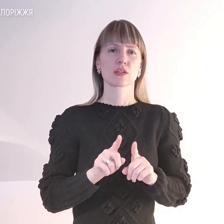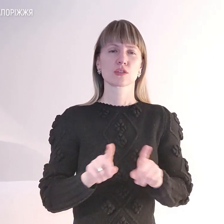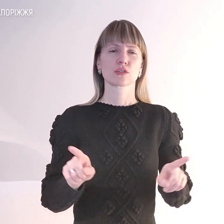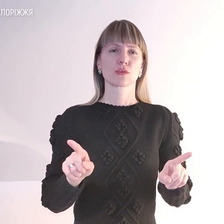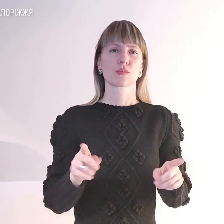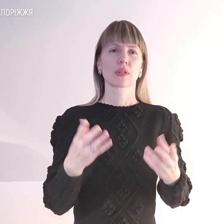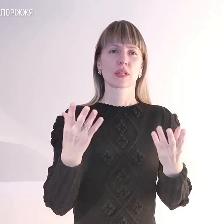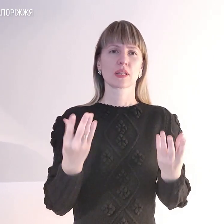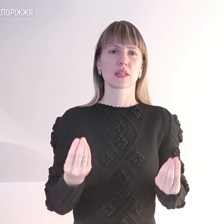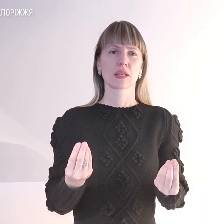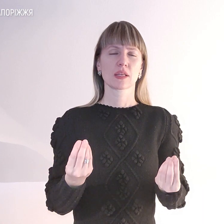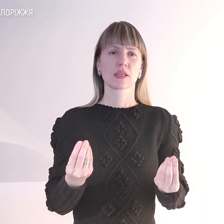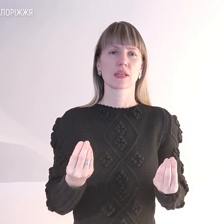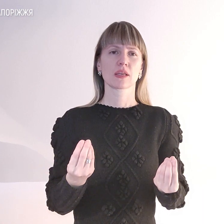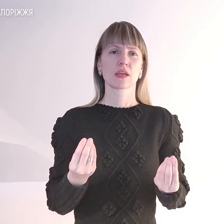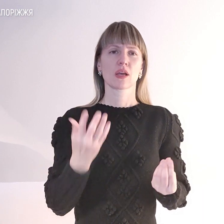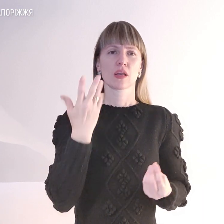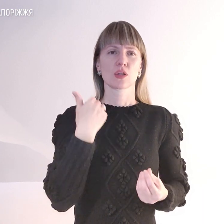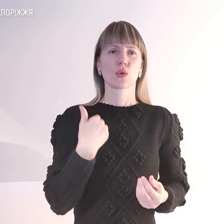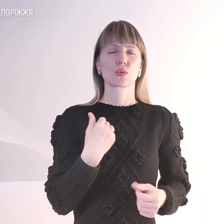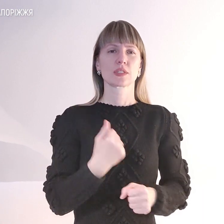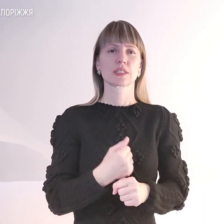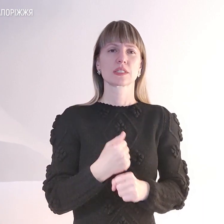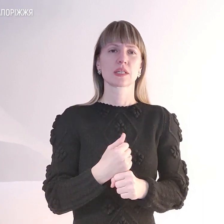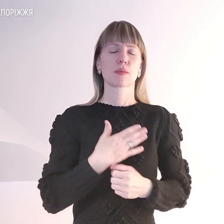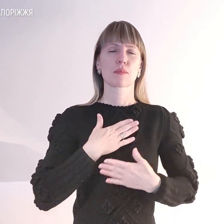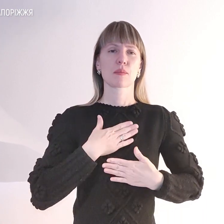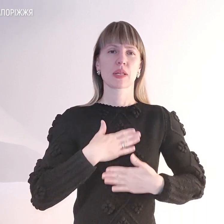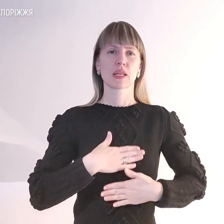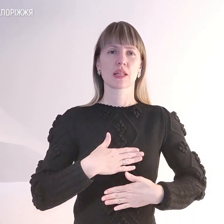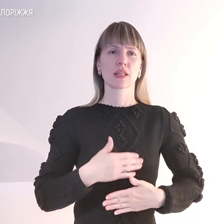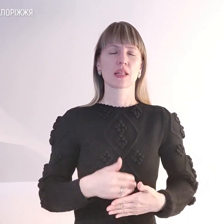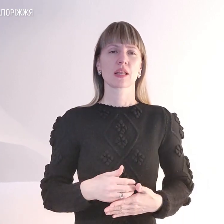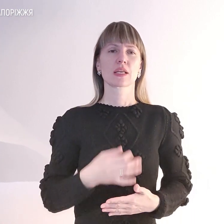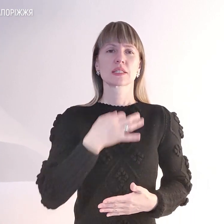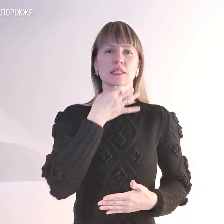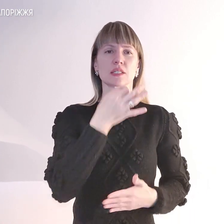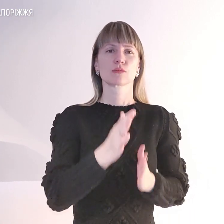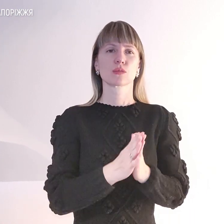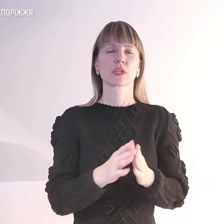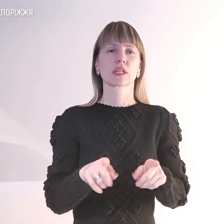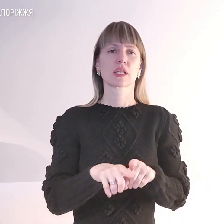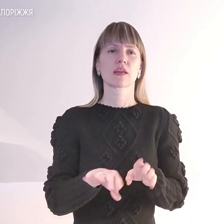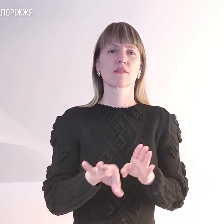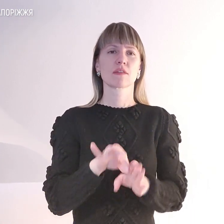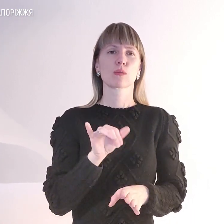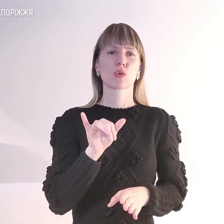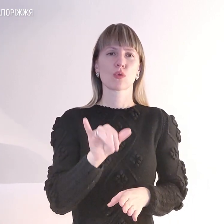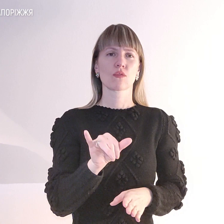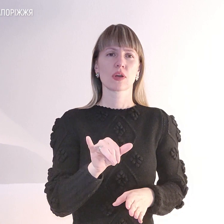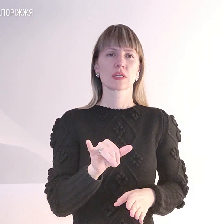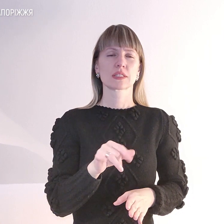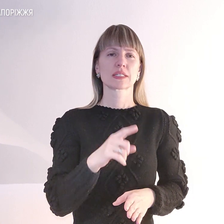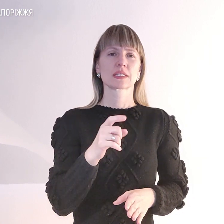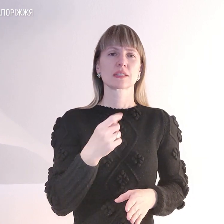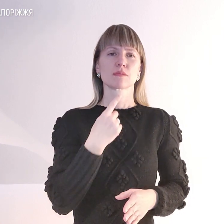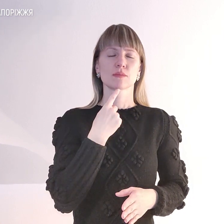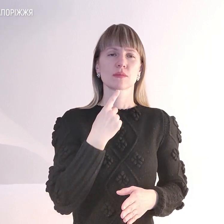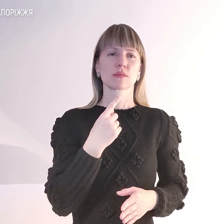особливий день, коли хочеться зробити приємне. Скажіть, будь ласка, такий вибір у вас? Ну, зі смаком цих проїздів. Да.